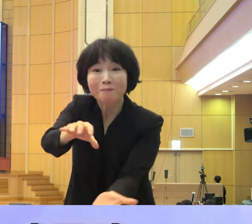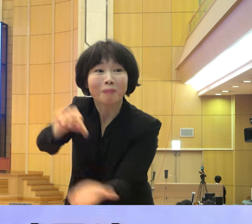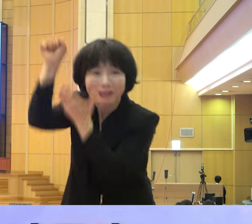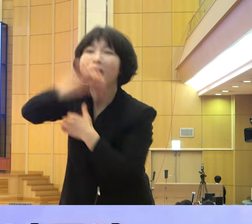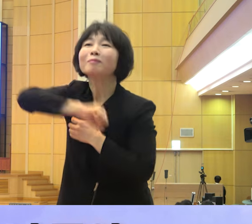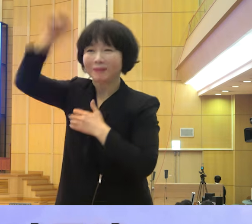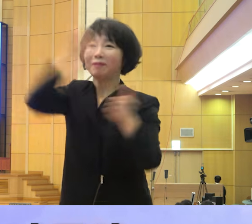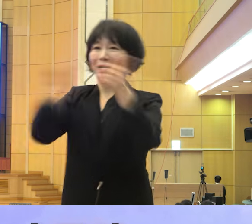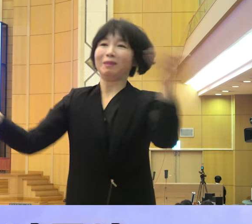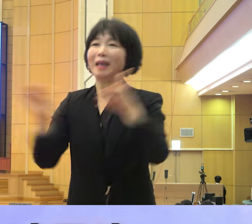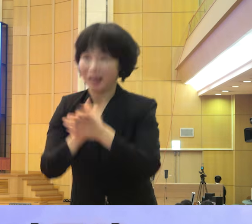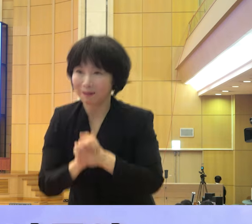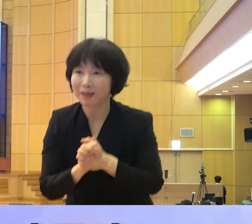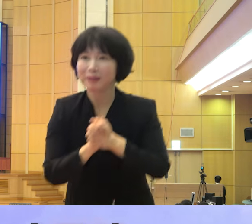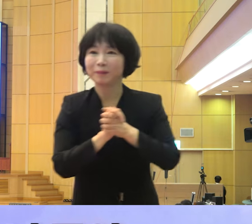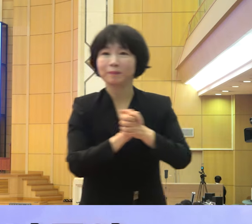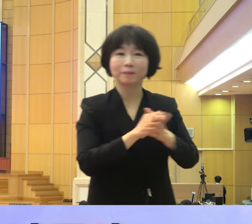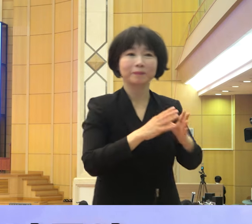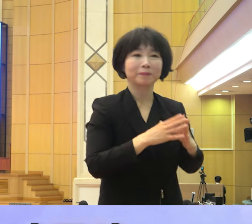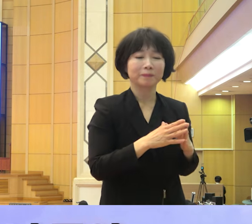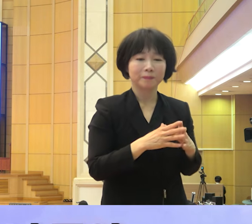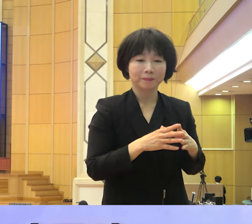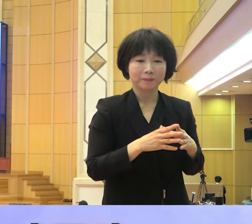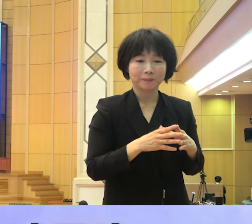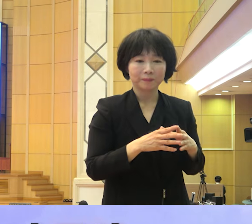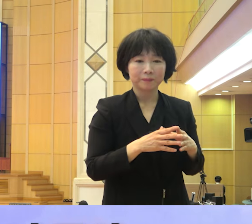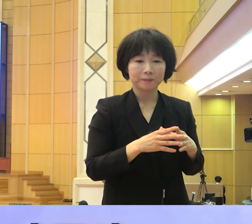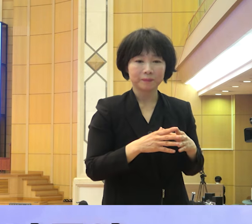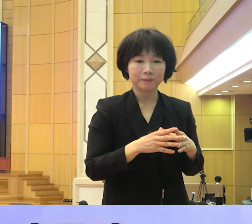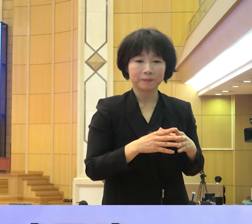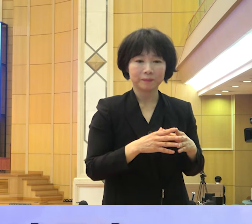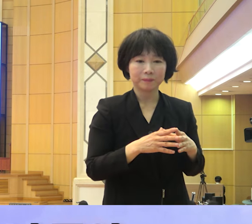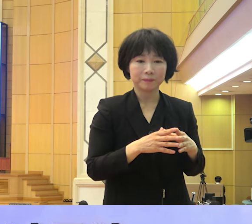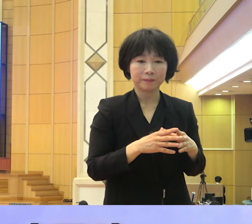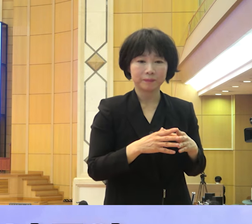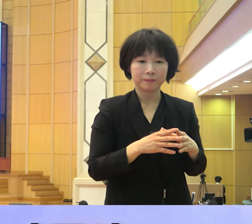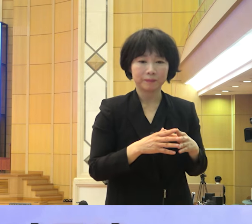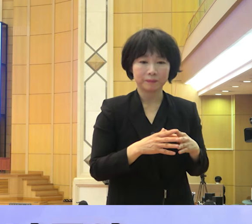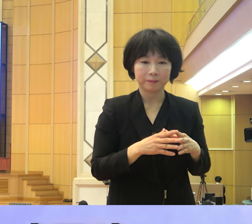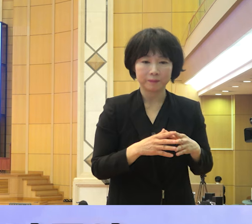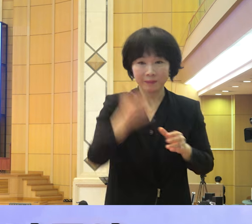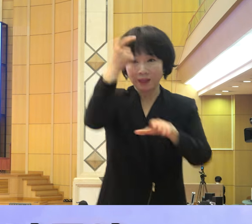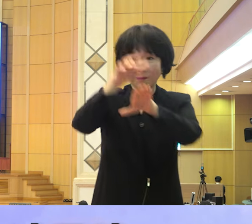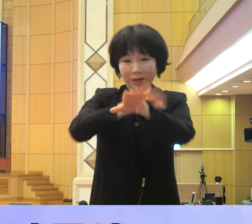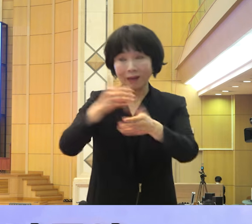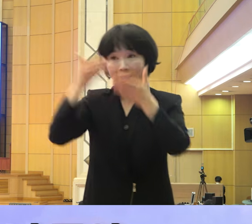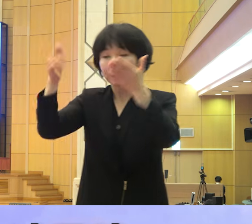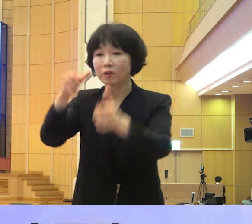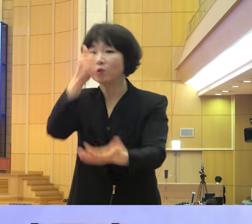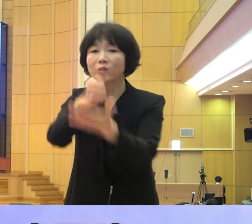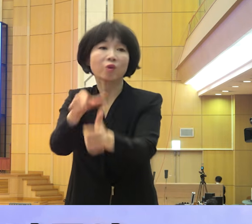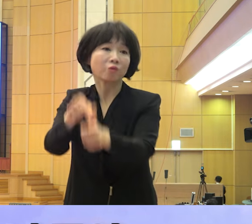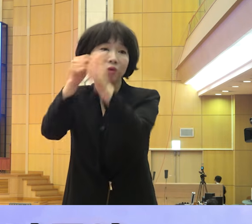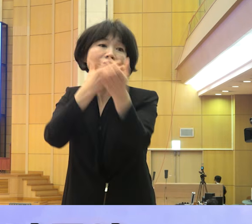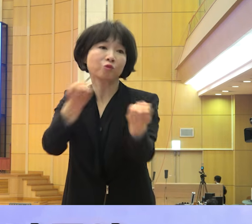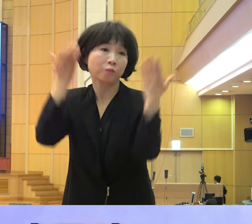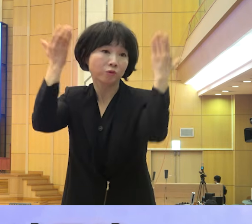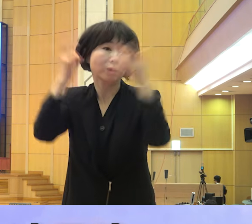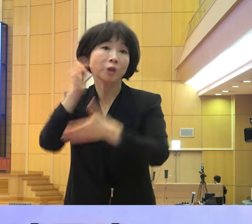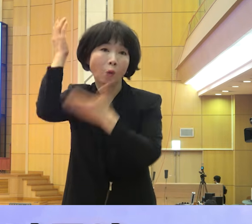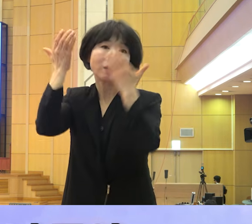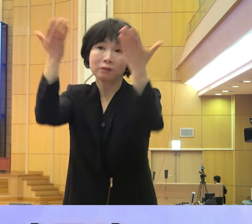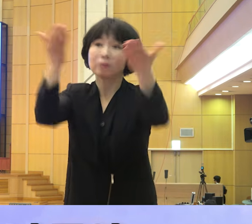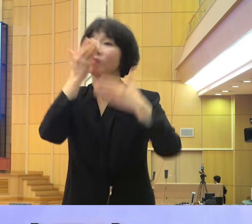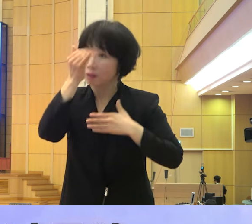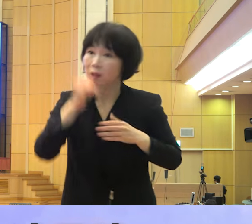연락되기를 바랍니다. 그게 진짜 예배예요. 그게 진짜 구원받고 축복받고 하나님께 영광 돌리는